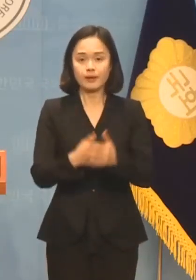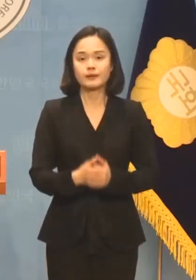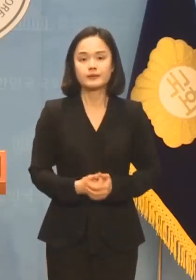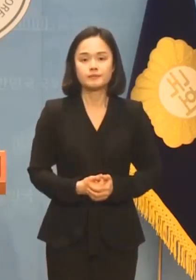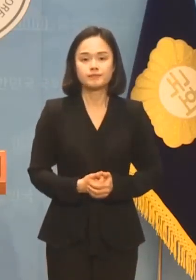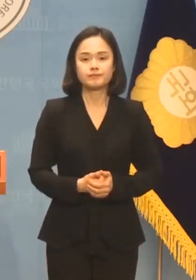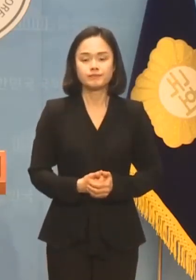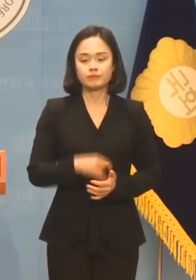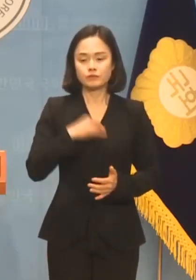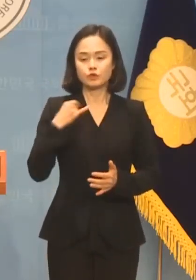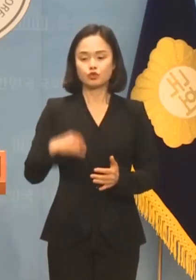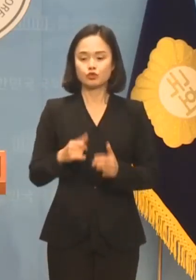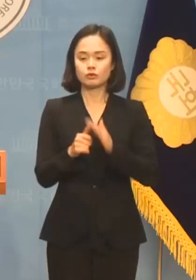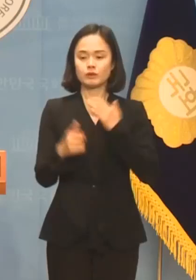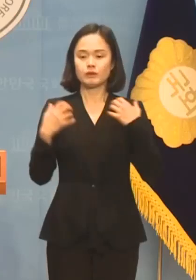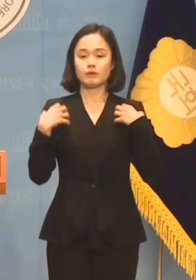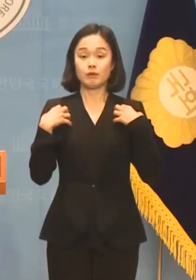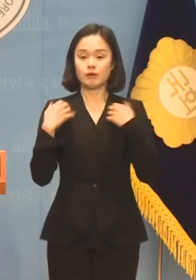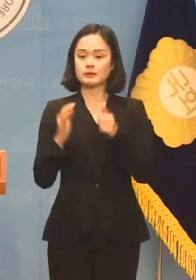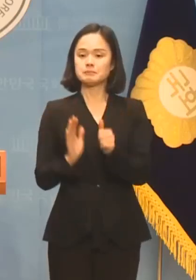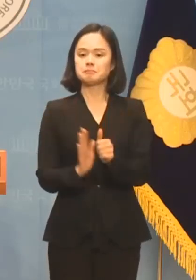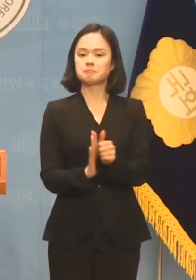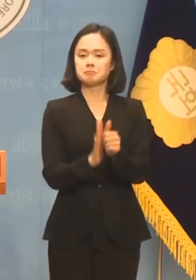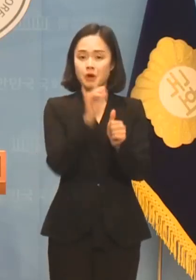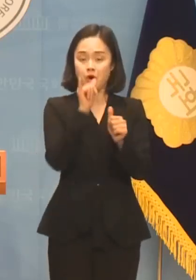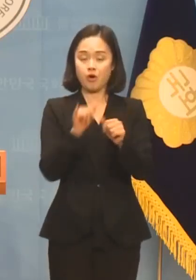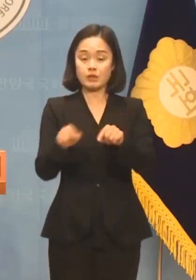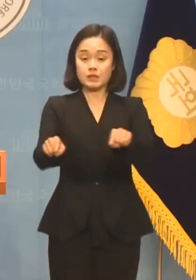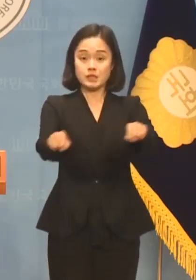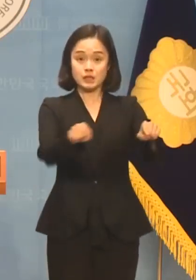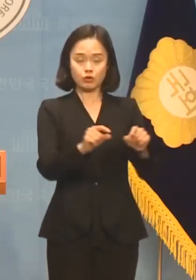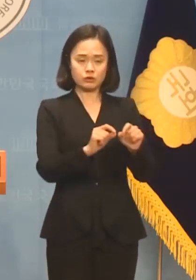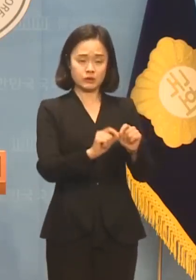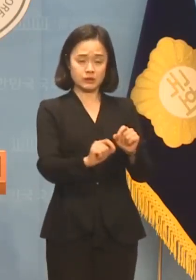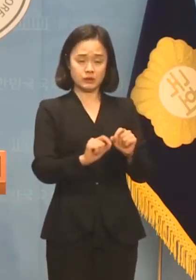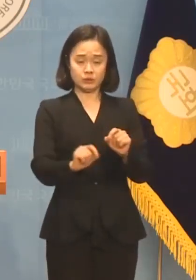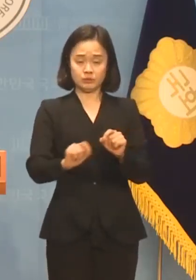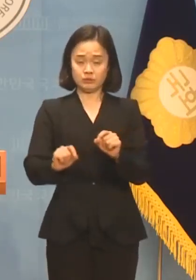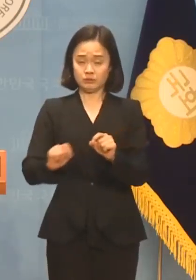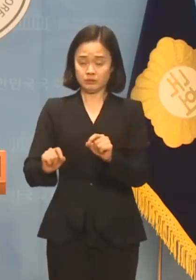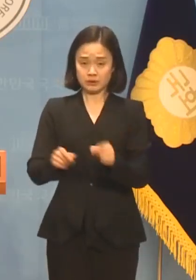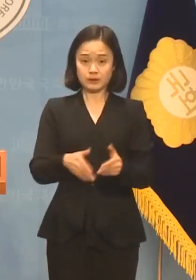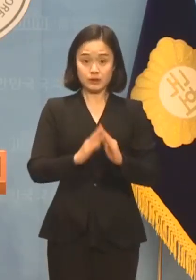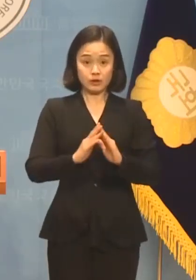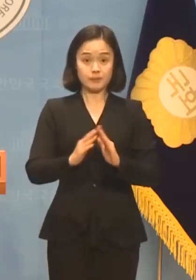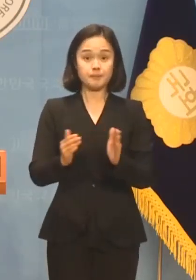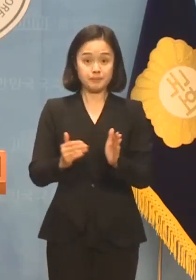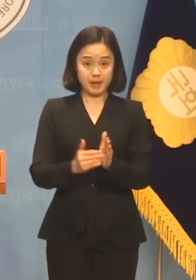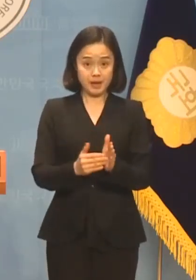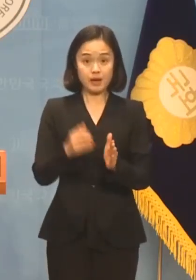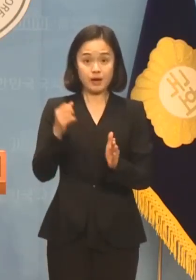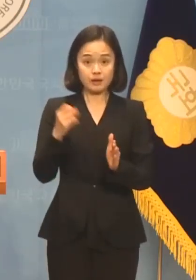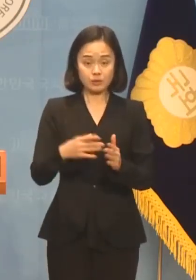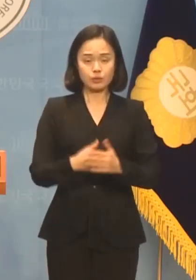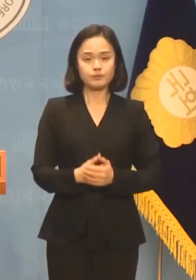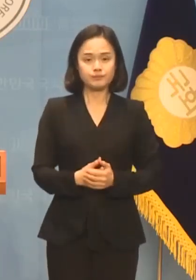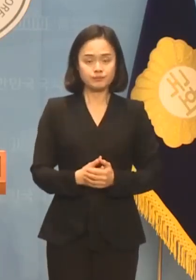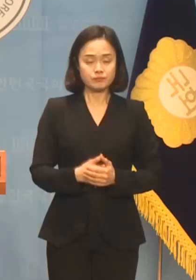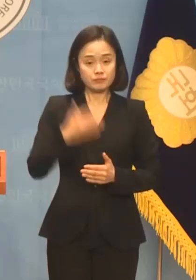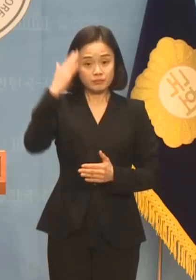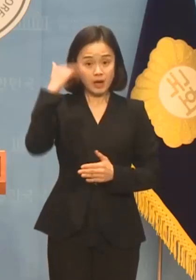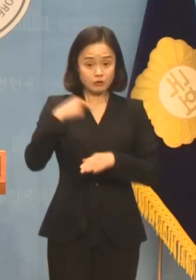받으면서 전국적인 지회를 설립하고 전국 중국 동포총연합회, 제한